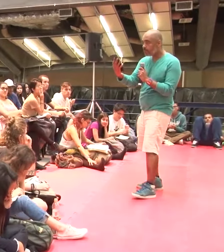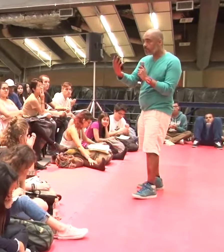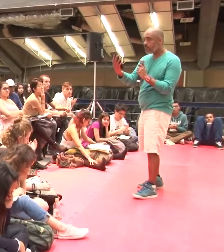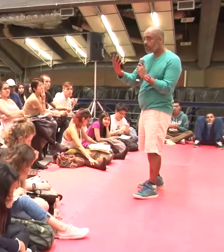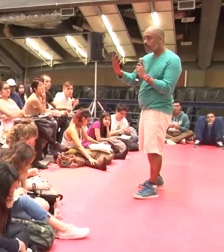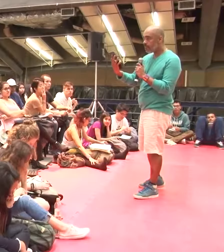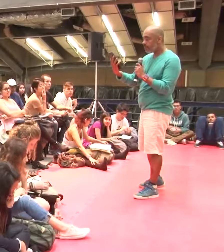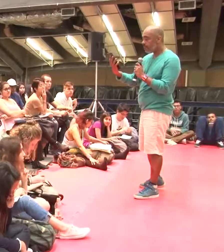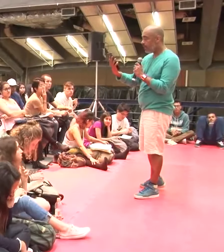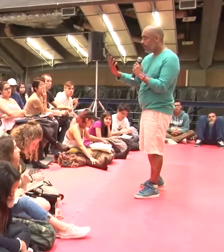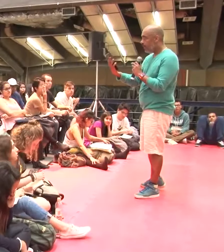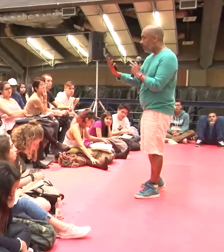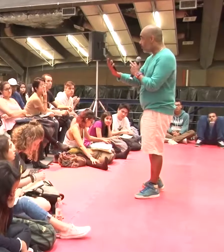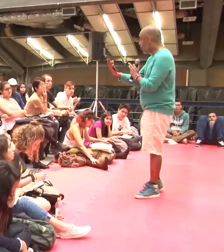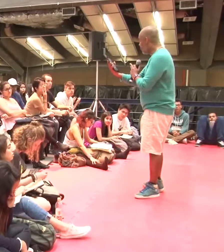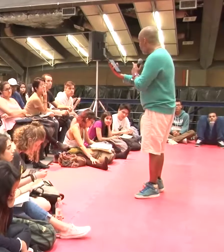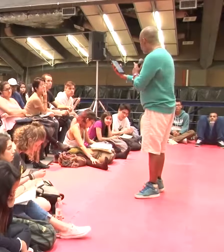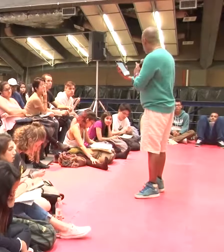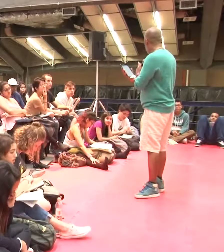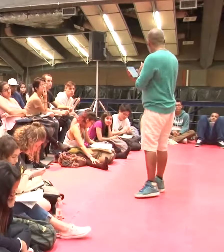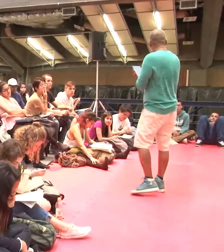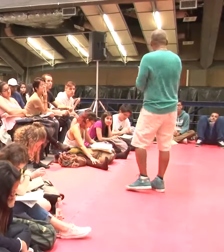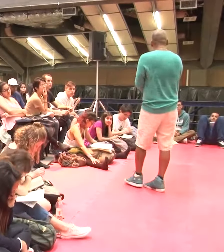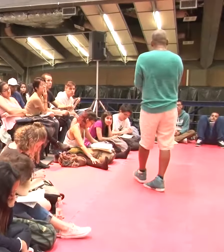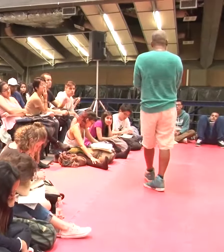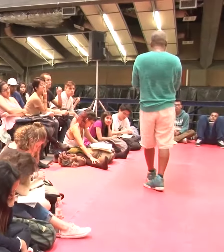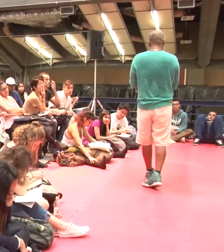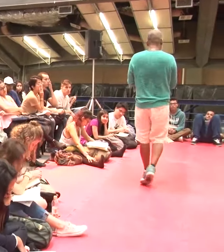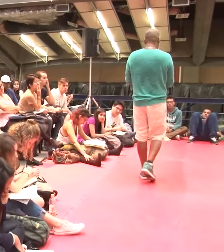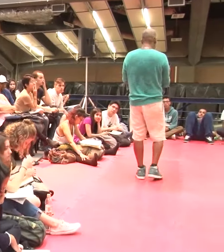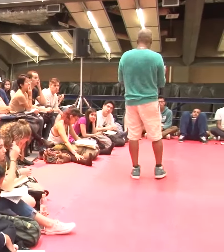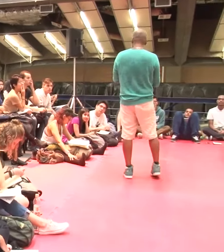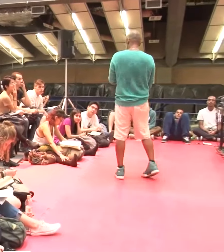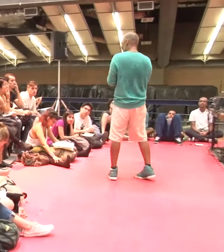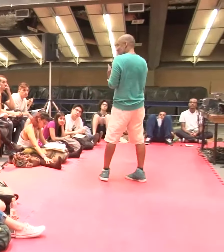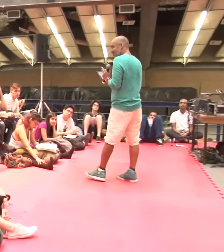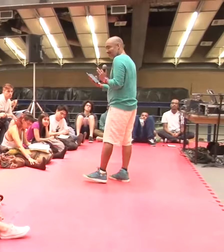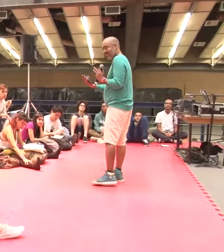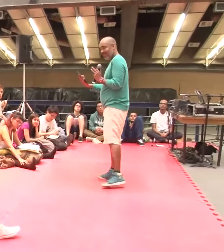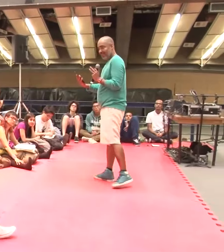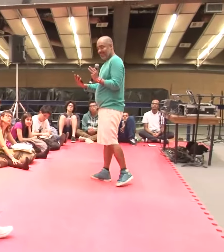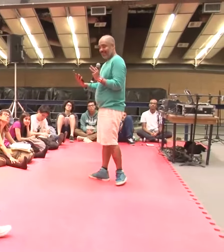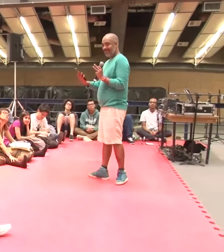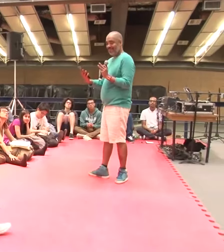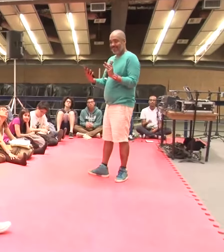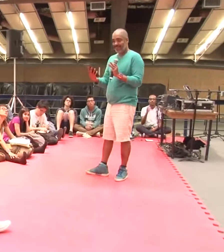Adormeceu. Né? Eu tenho toda uma construção que é eminentemente romântica.